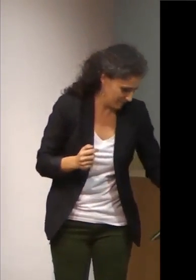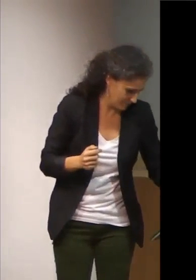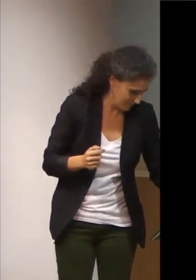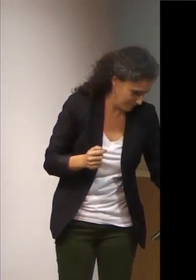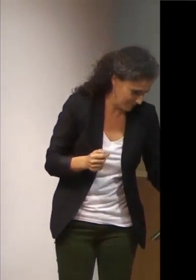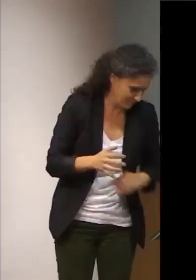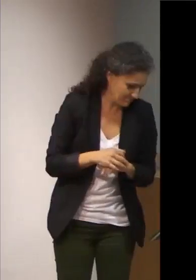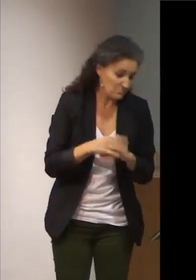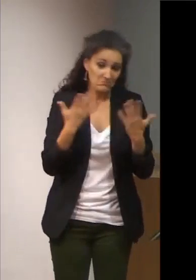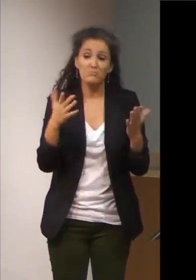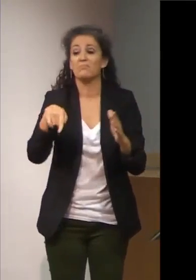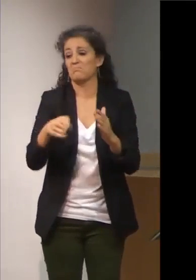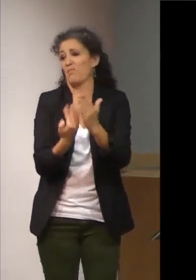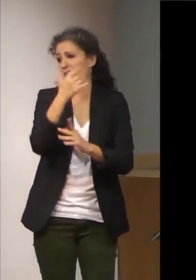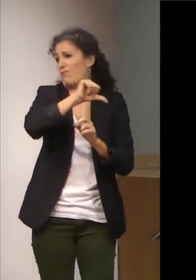sordas y